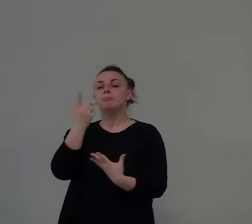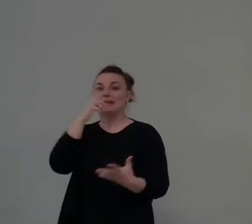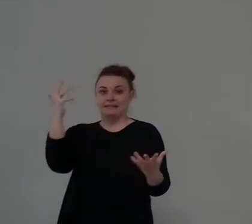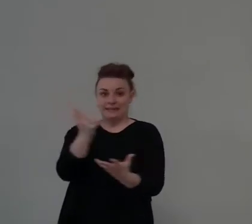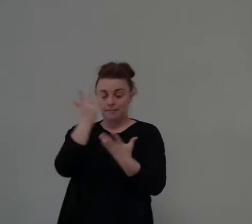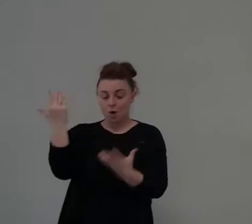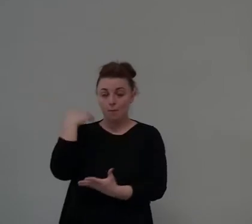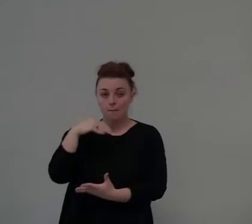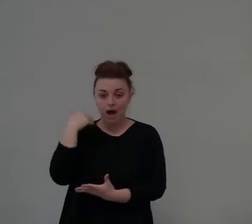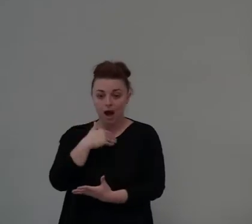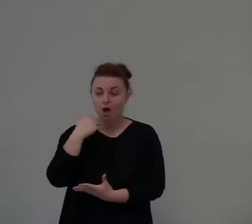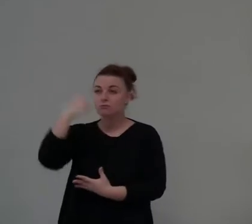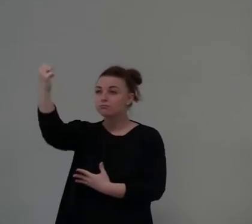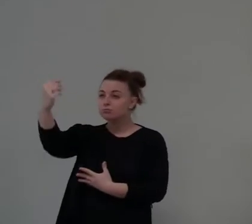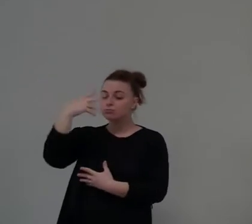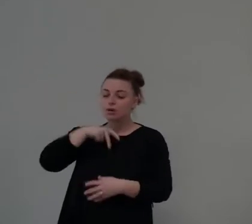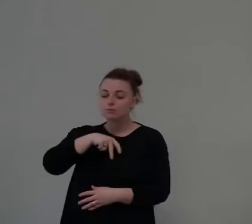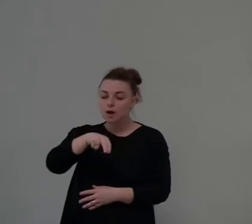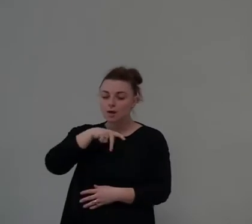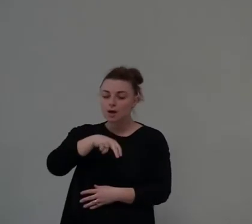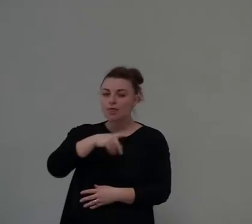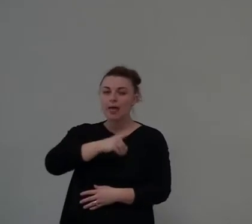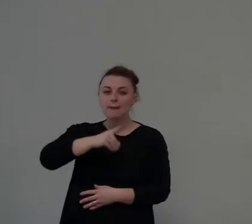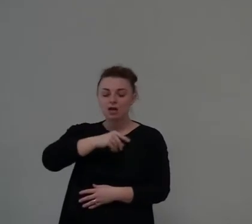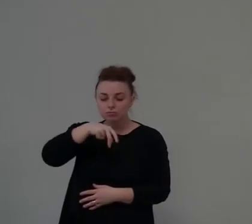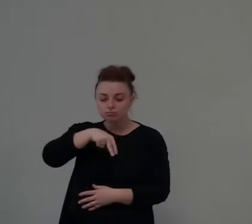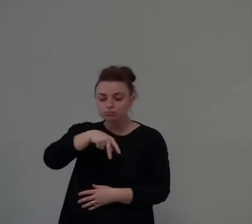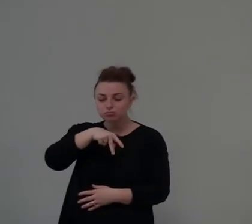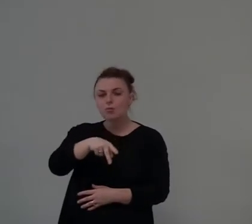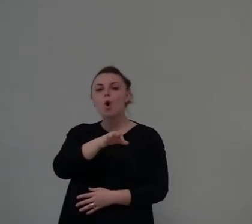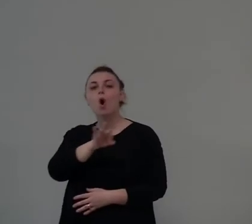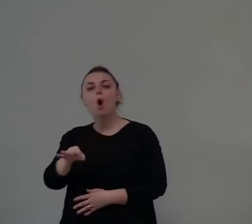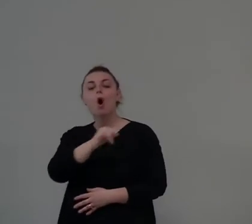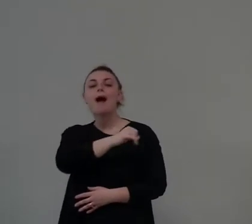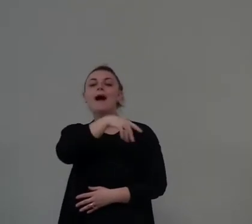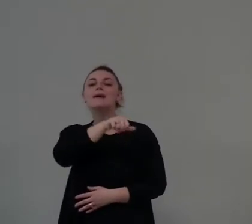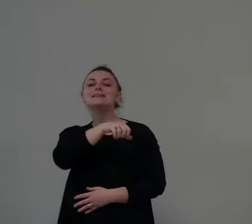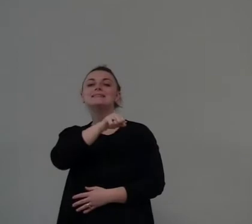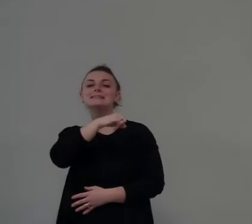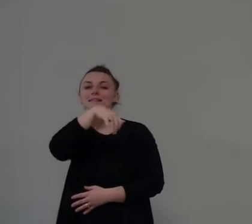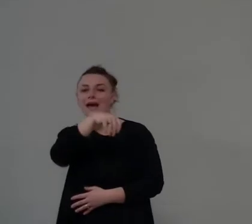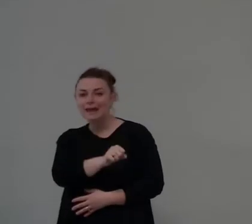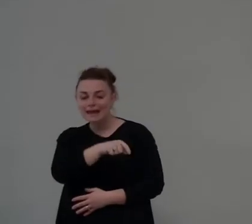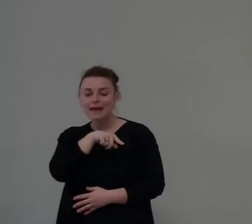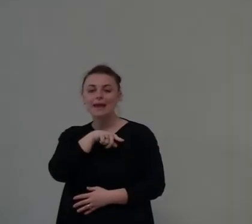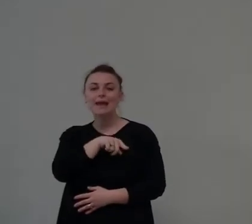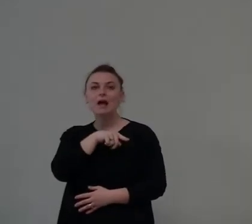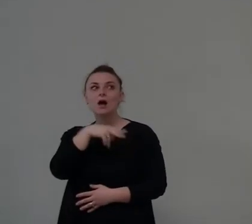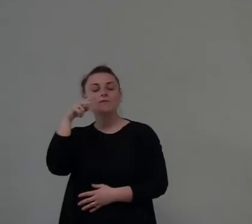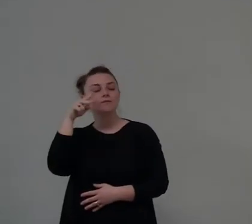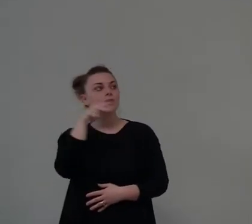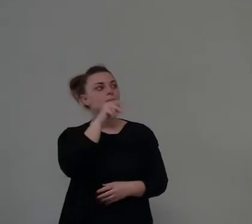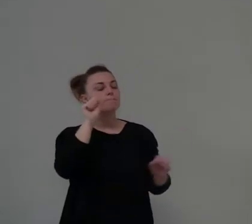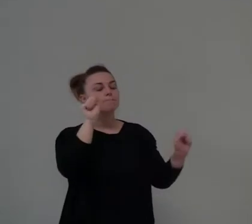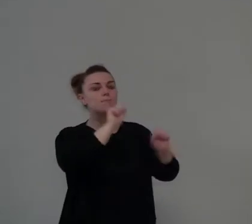Damasco, Isaia che vede tutto quello che succedeva nelle